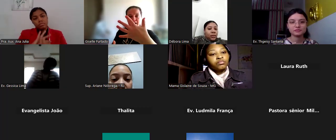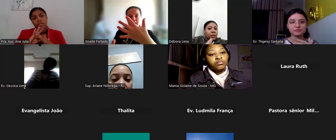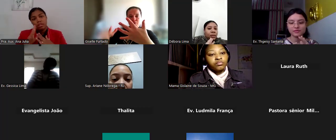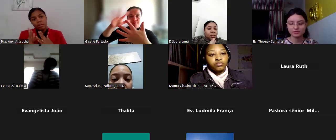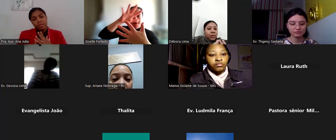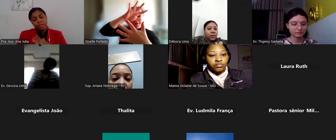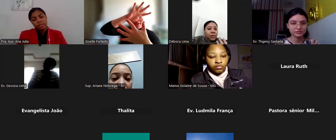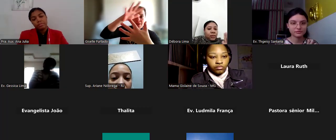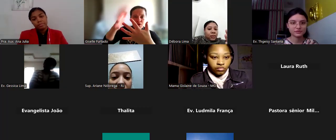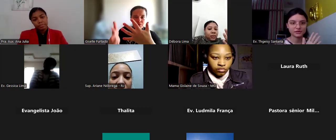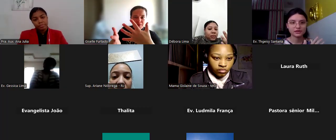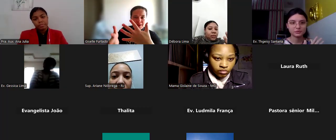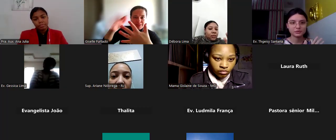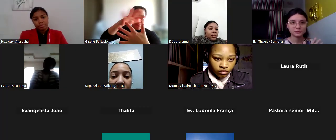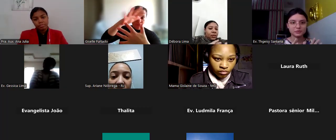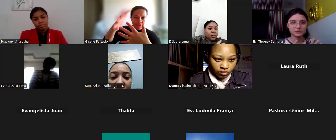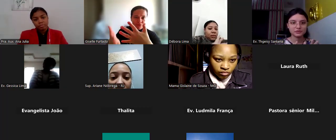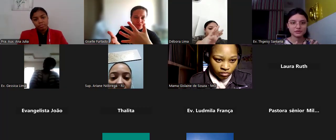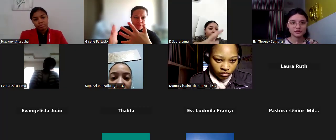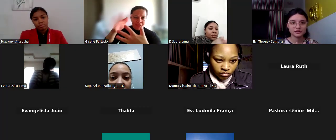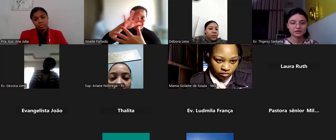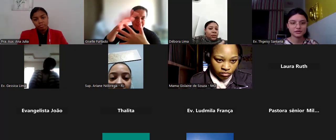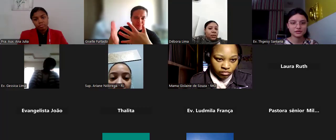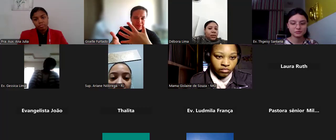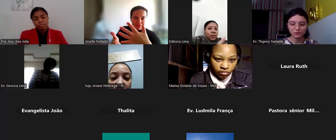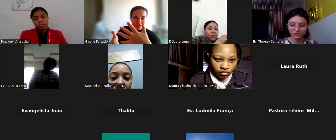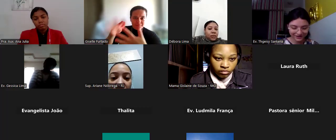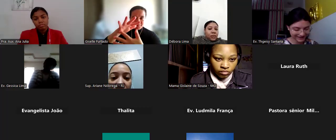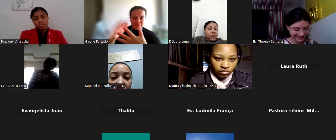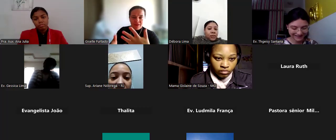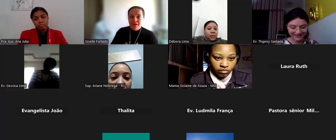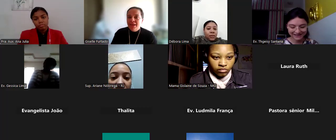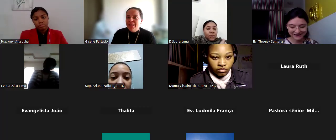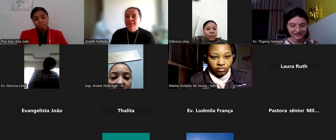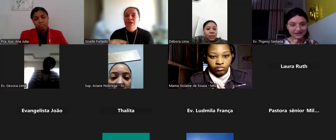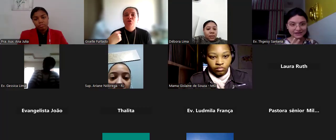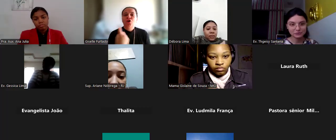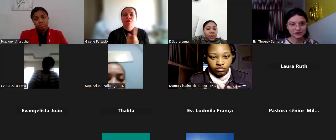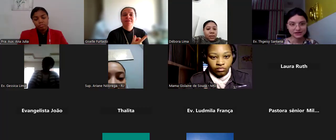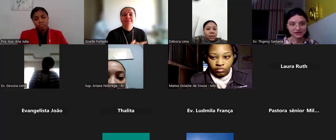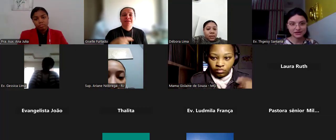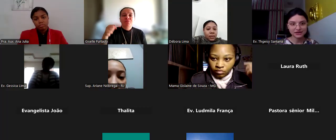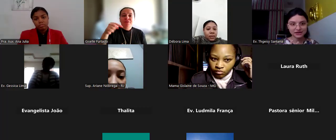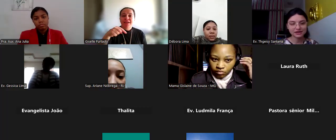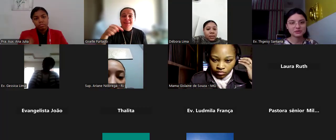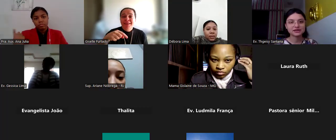A mão aberta e a outra passa pelos dedos. Libras. Tá? Então, nós estamos aqui